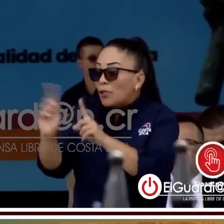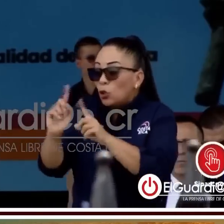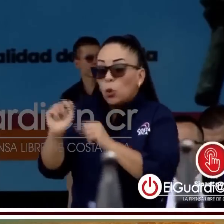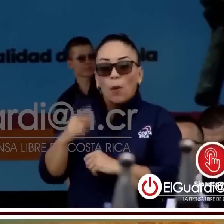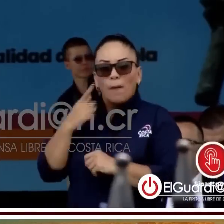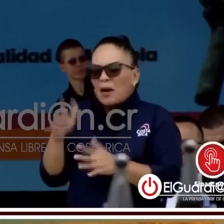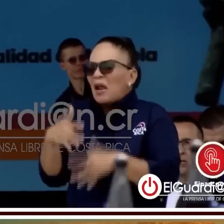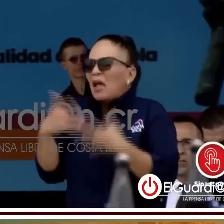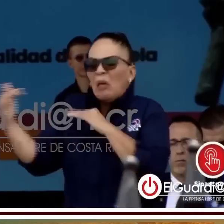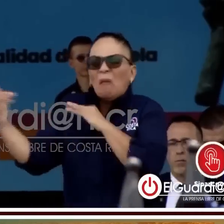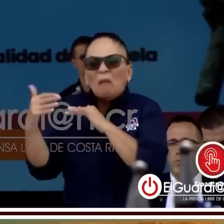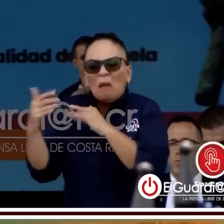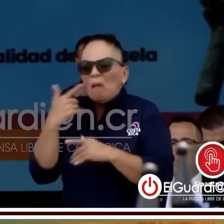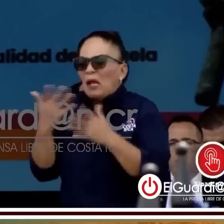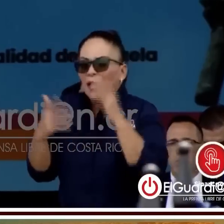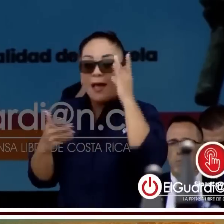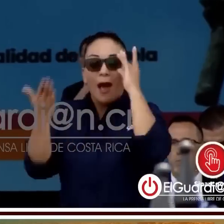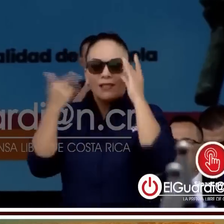qué?